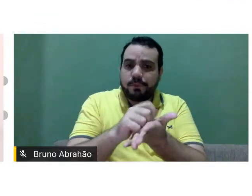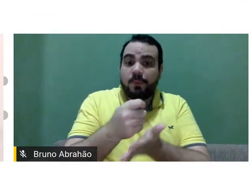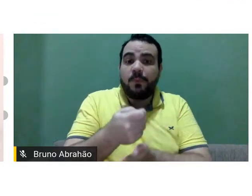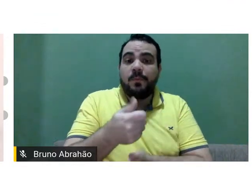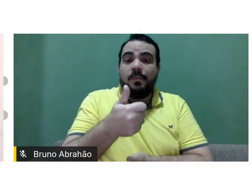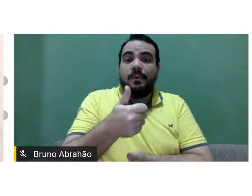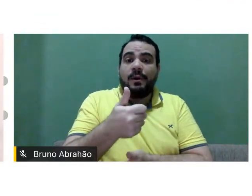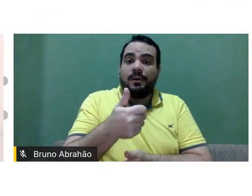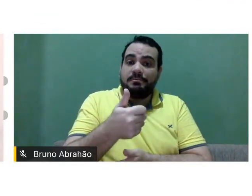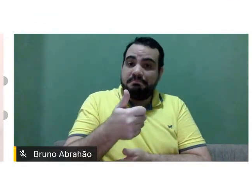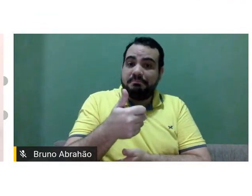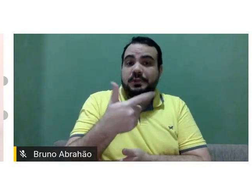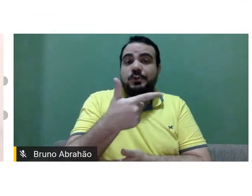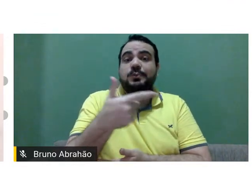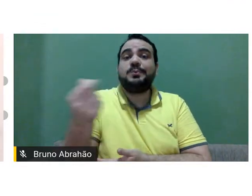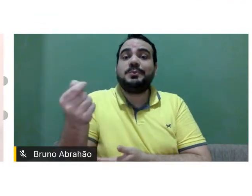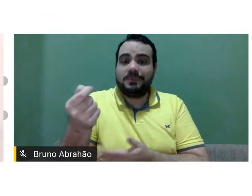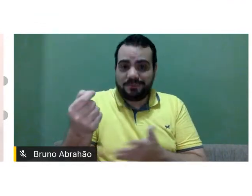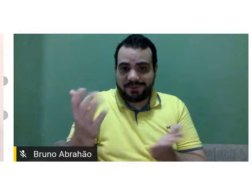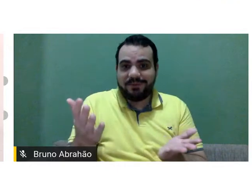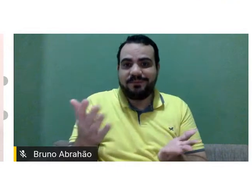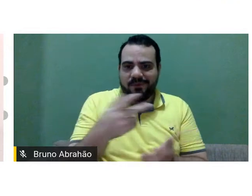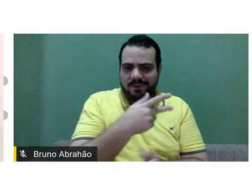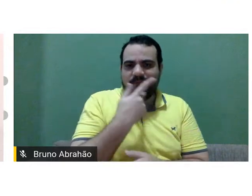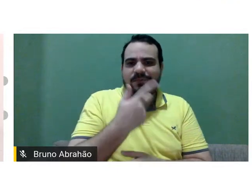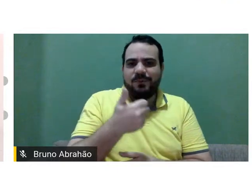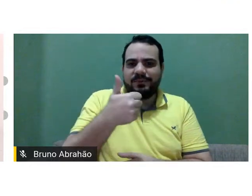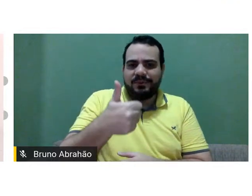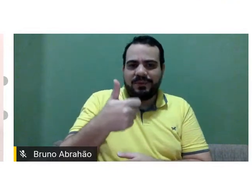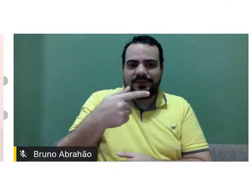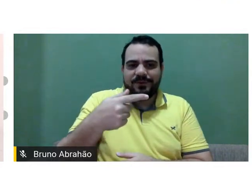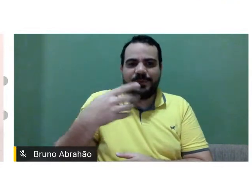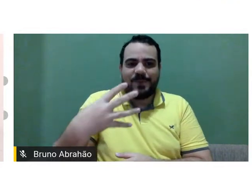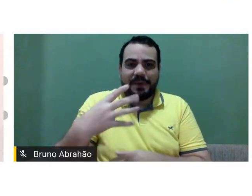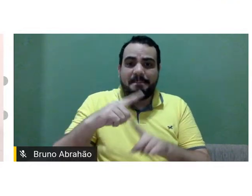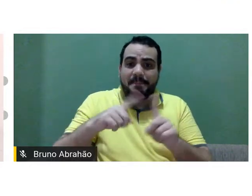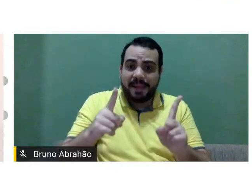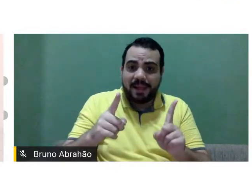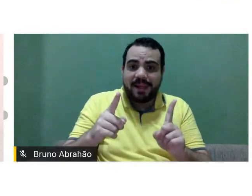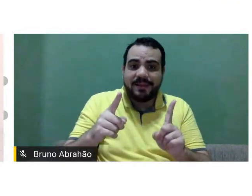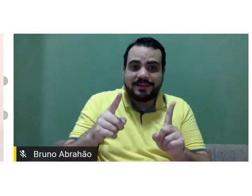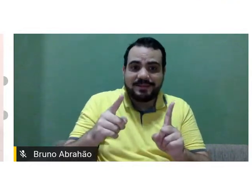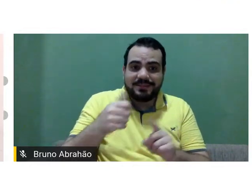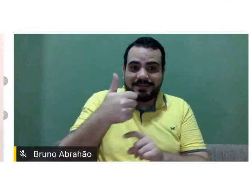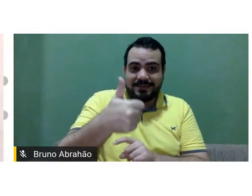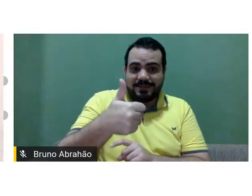e o trabalho dele é um trabalho de extrema importância o e